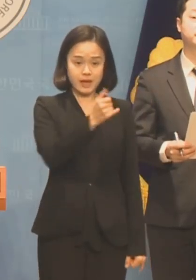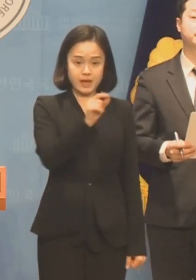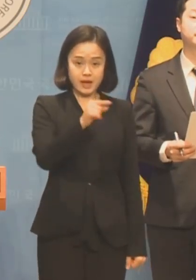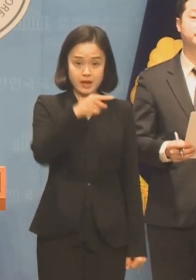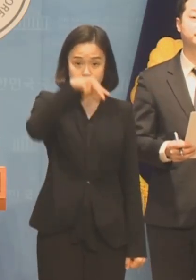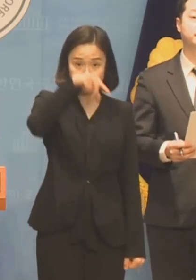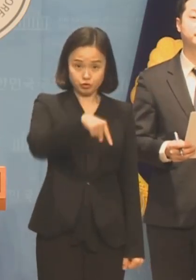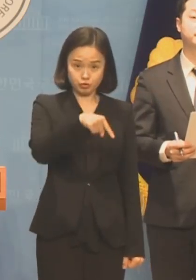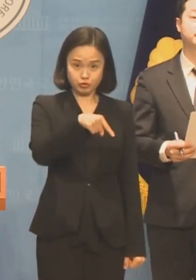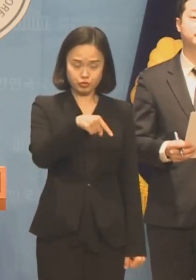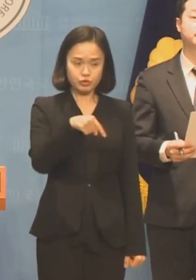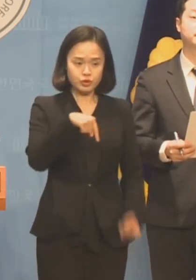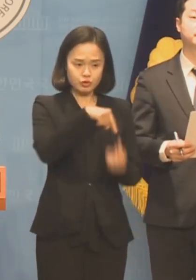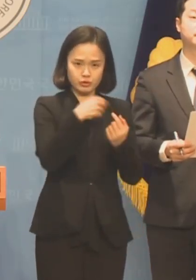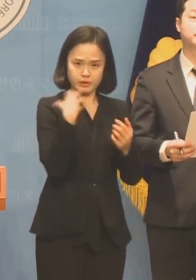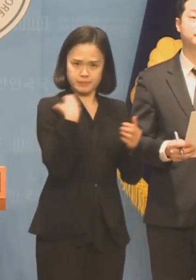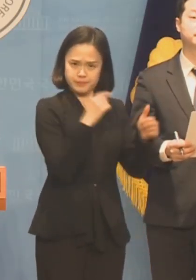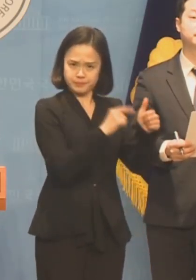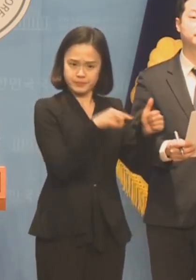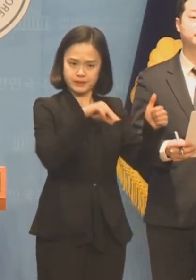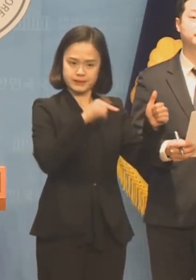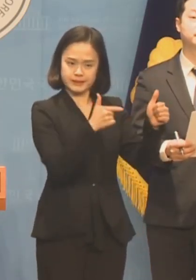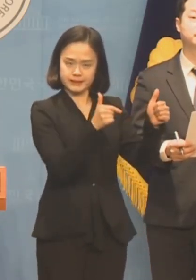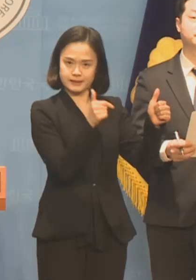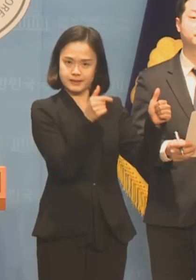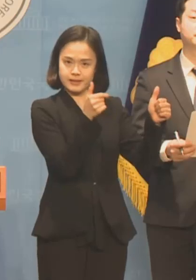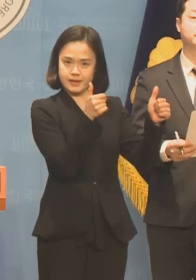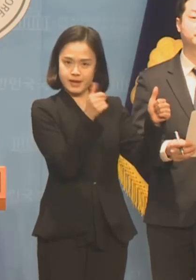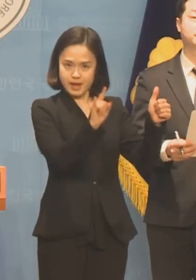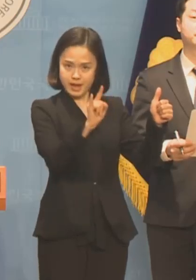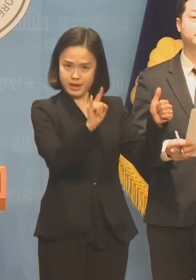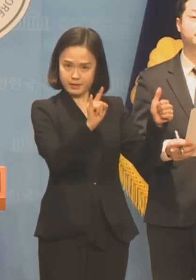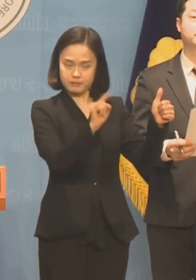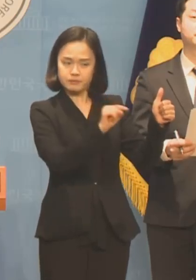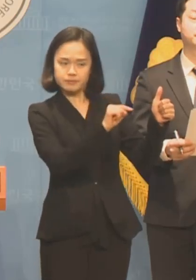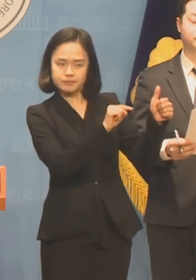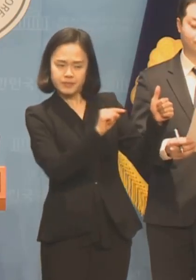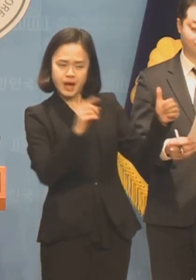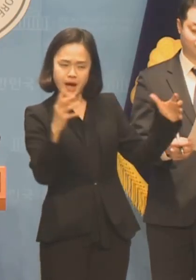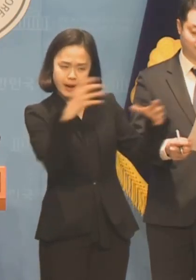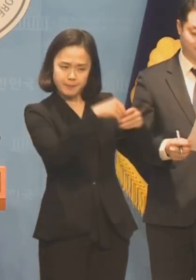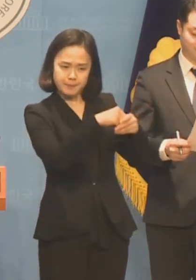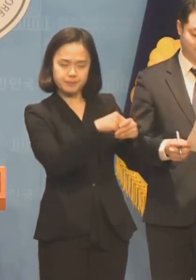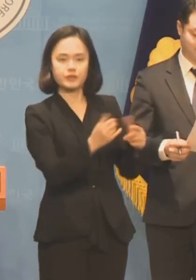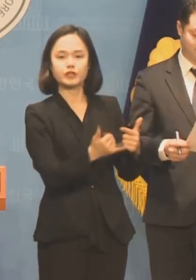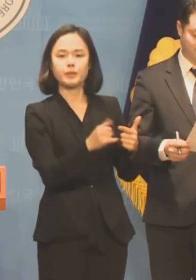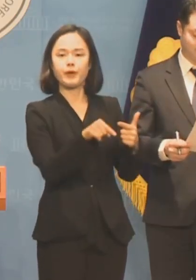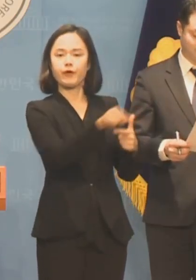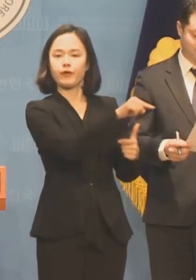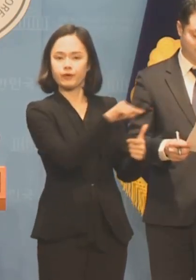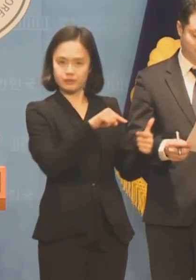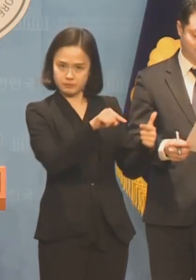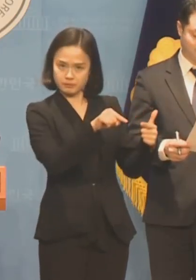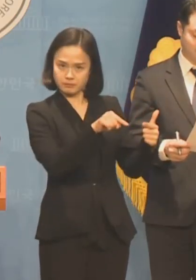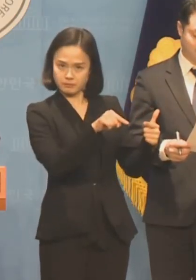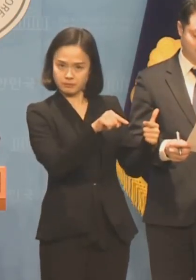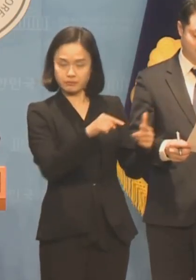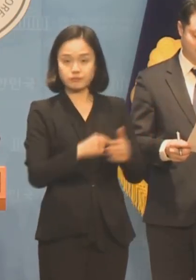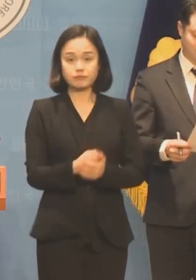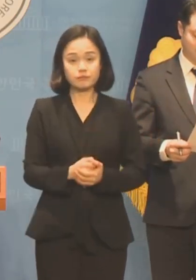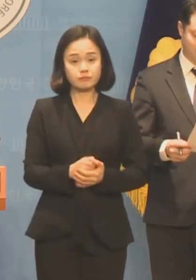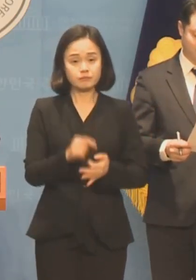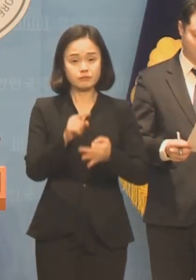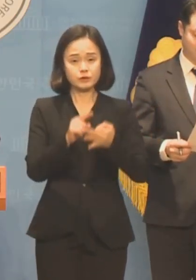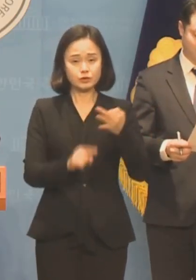신남성연대를 운영 중인 배인규 등 총 6명입니다. 이들은 윤석열 대통령의 비상계엄